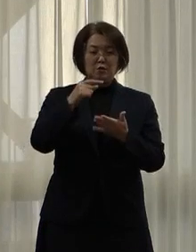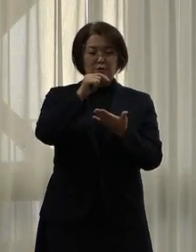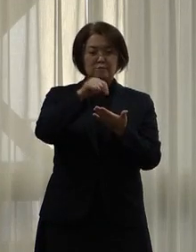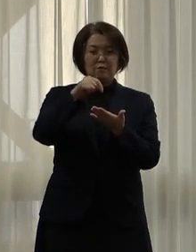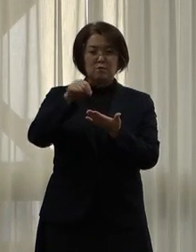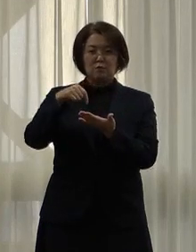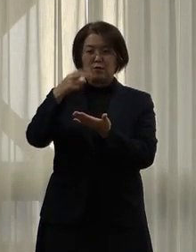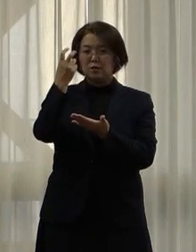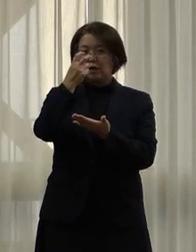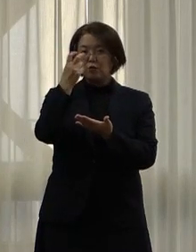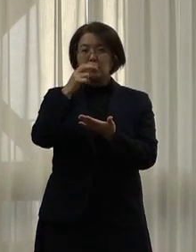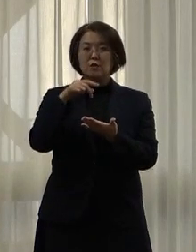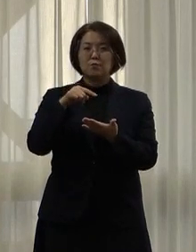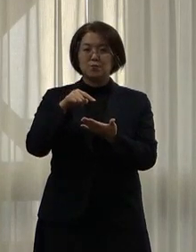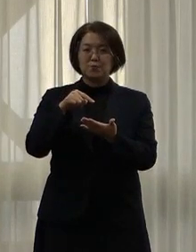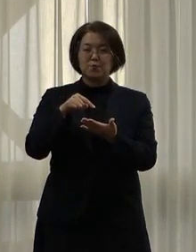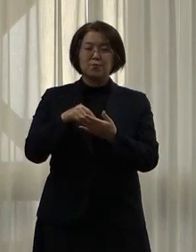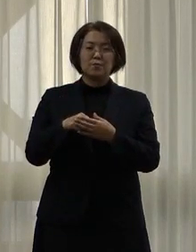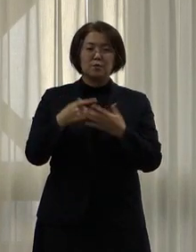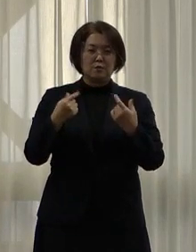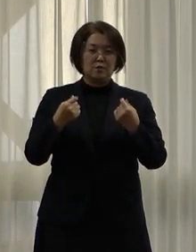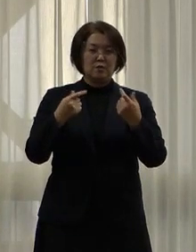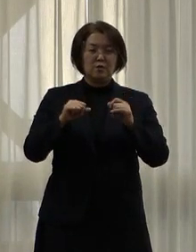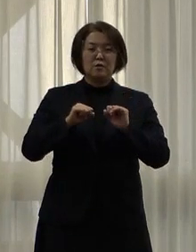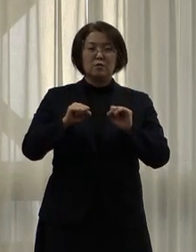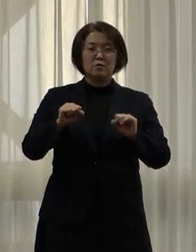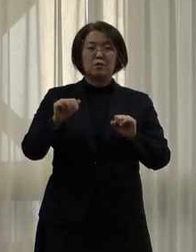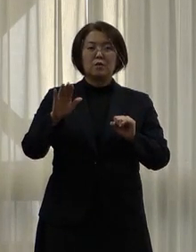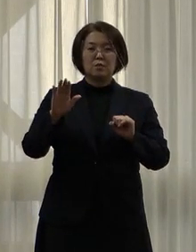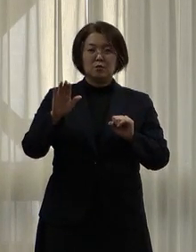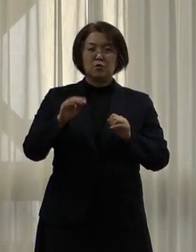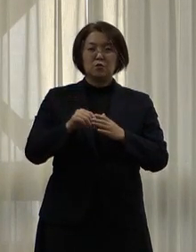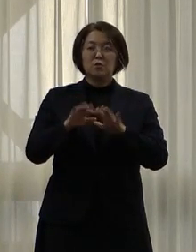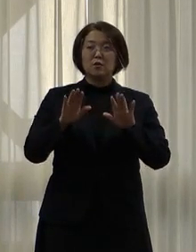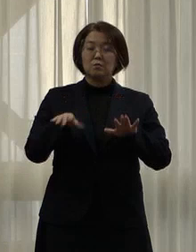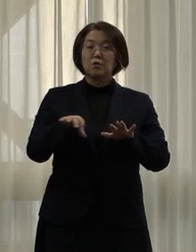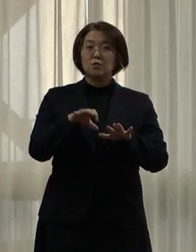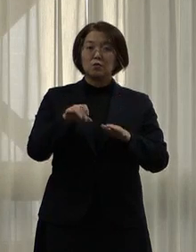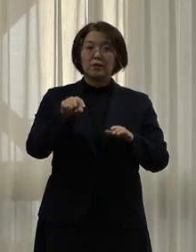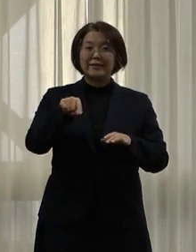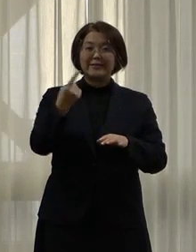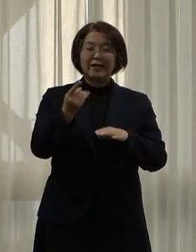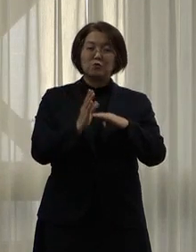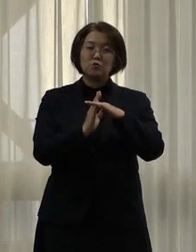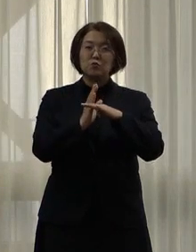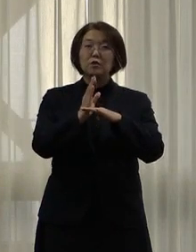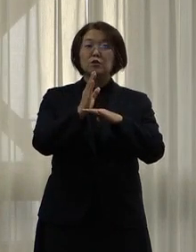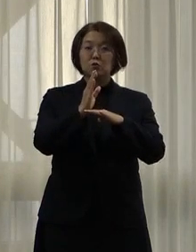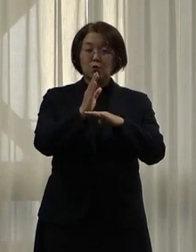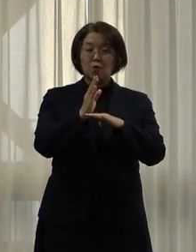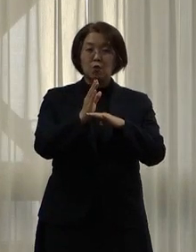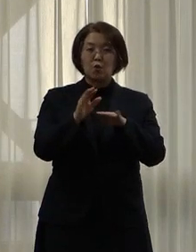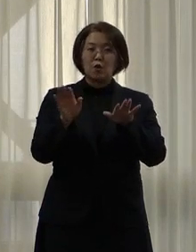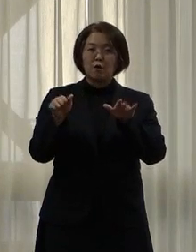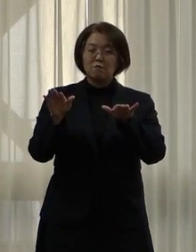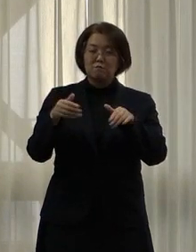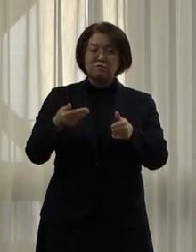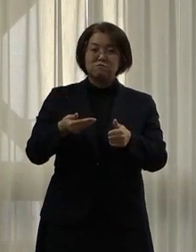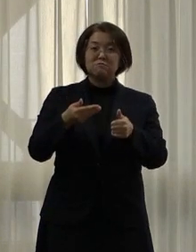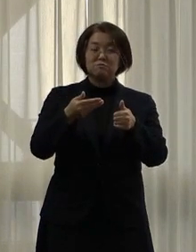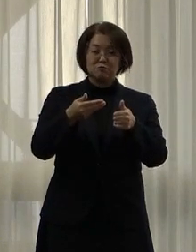ックしていくわけでありますけれども、その徹底を図っています。現在のところ100羽以上を使用しておられ